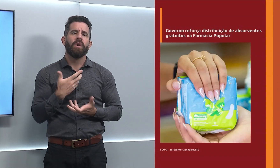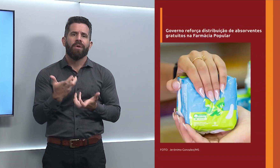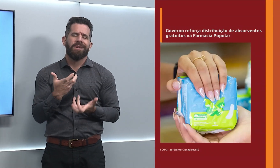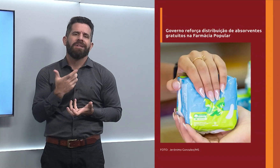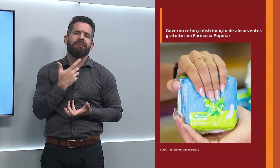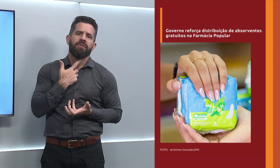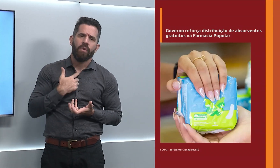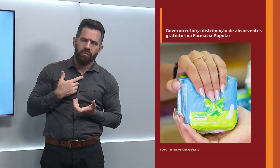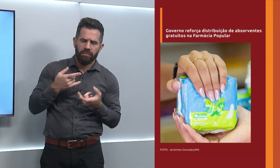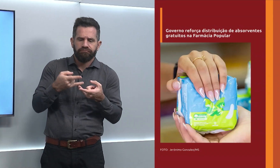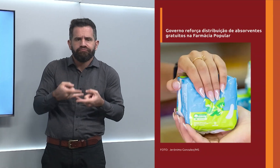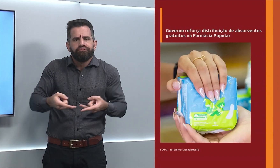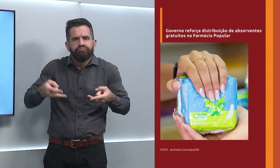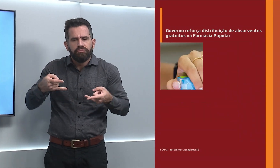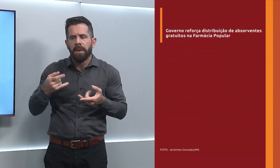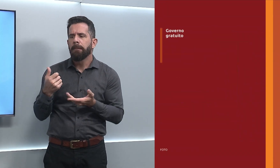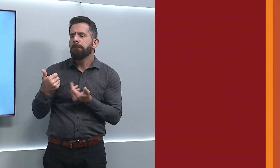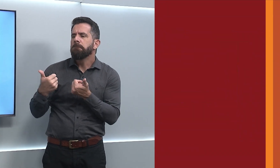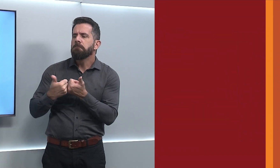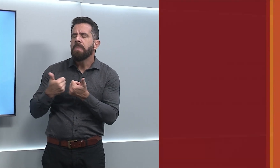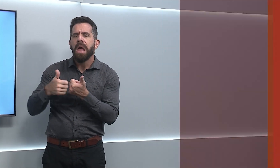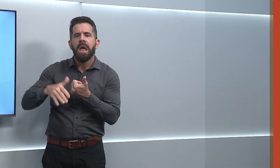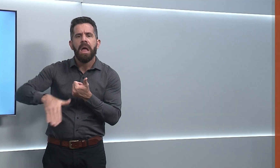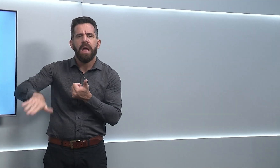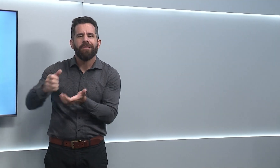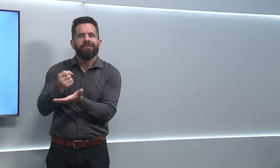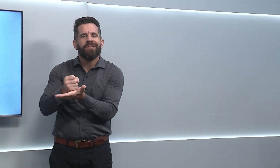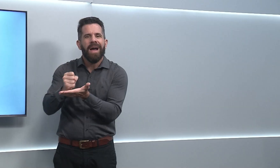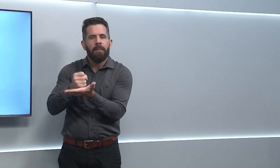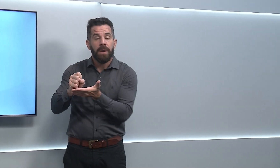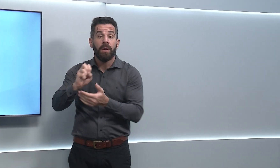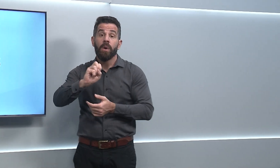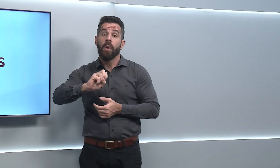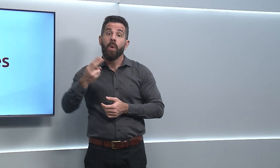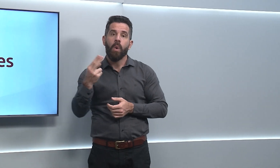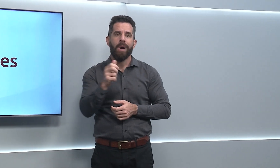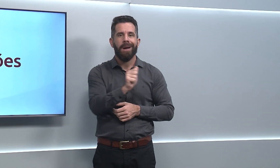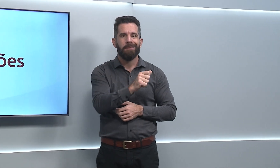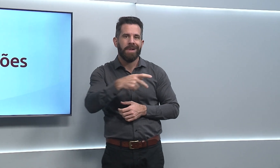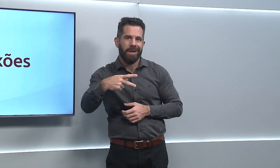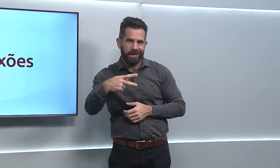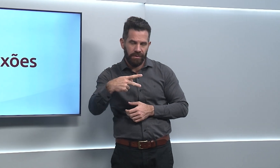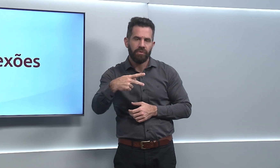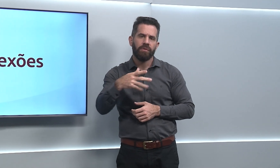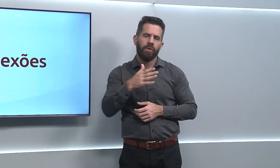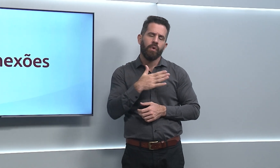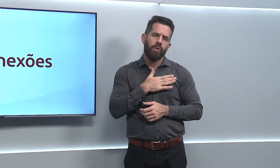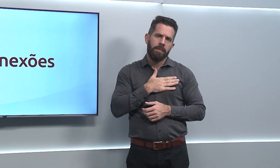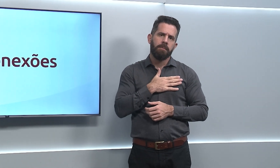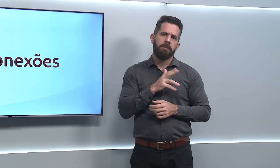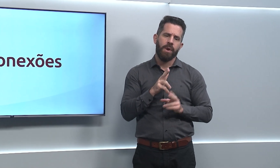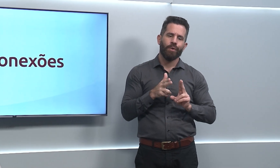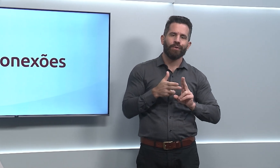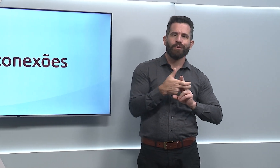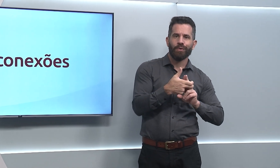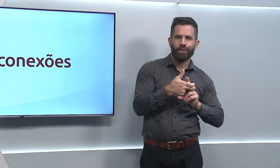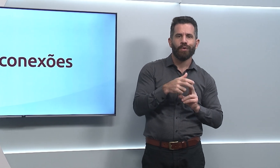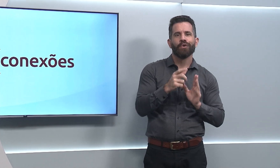mais próxima. Ou então, podem usar o aplicativo Meu SUS Digital. É só procurar por uma farmácia